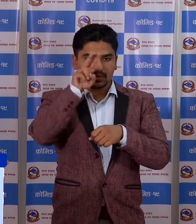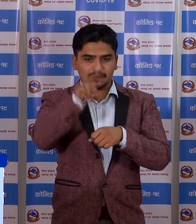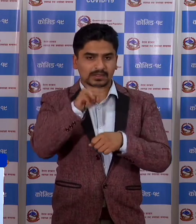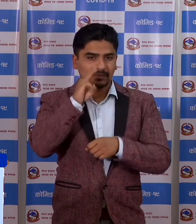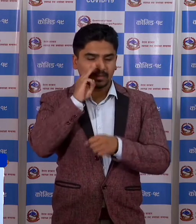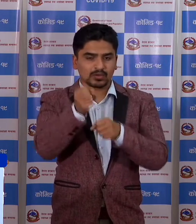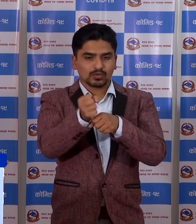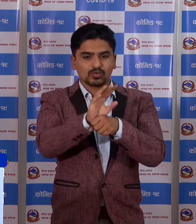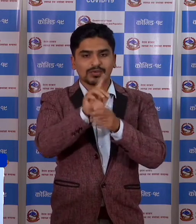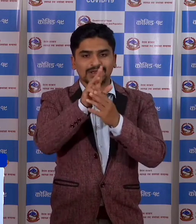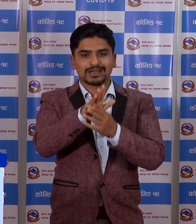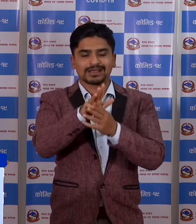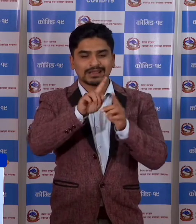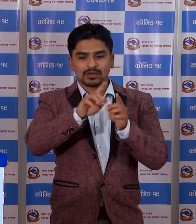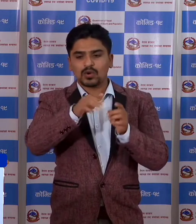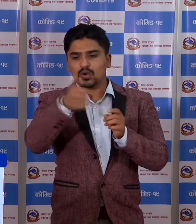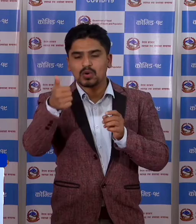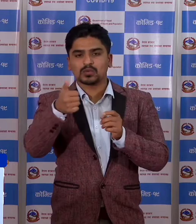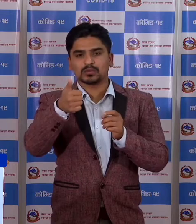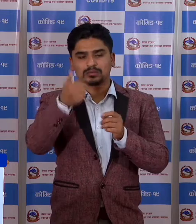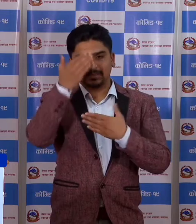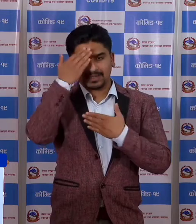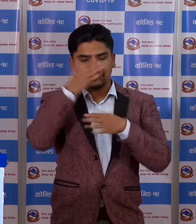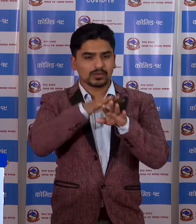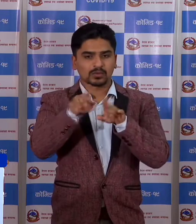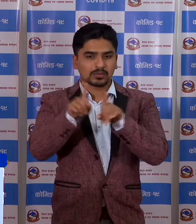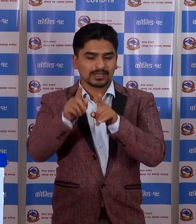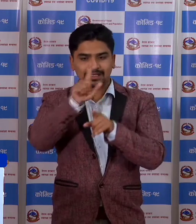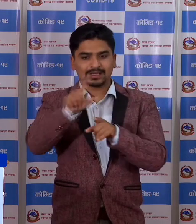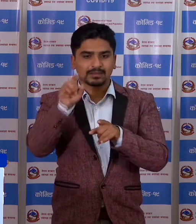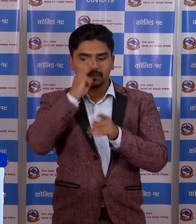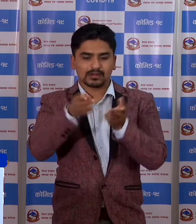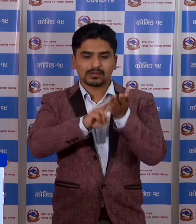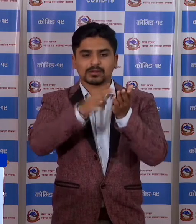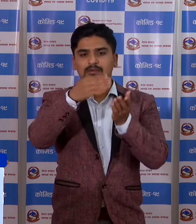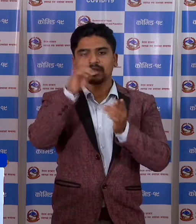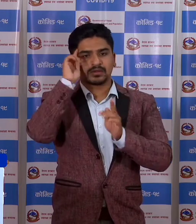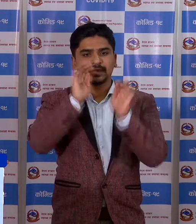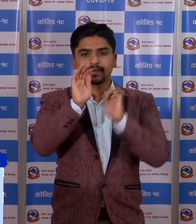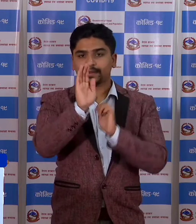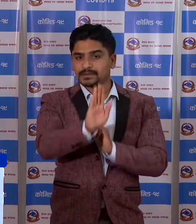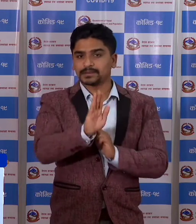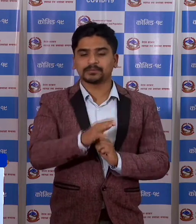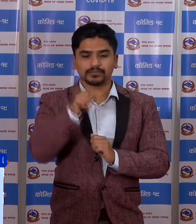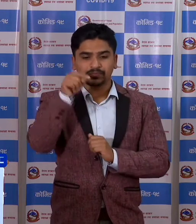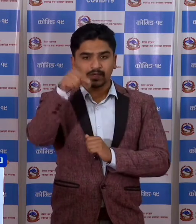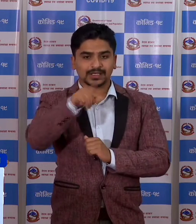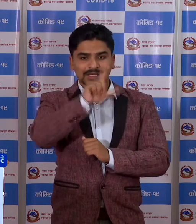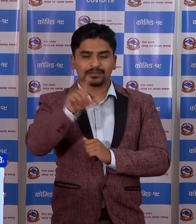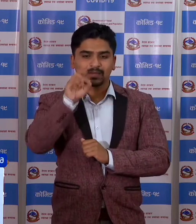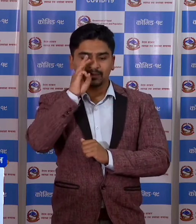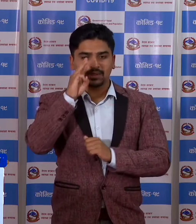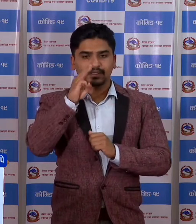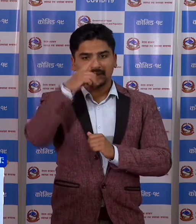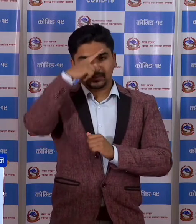अवस्थामा COVID-19 बाहेक अरू खालका रोगहरू पनि नेपालमा बढ्न सक्ने सम्भावना छ। अहिले